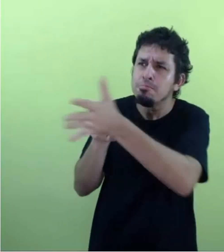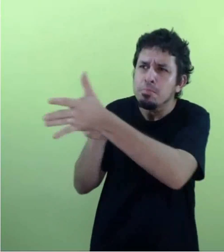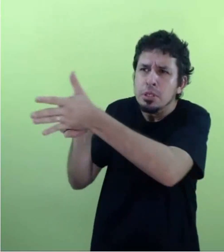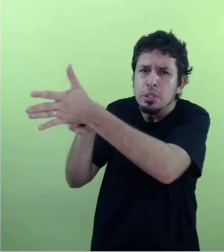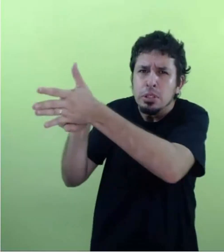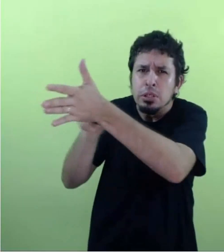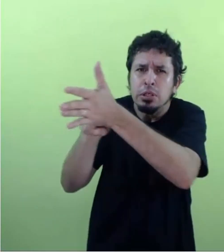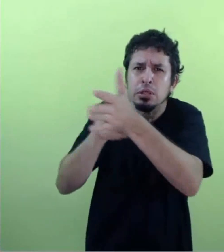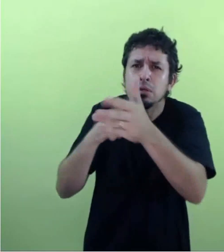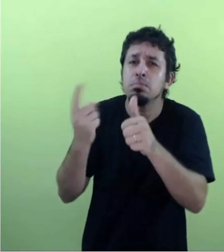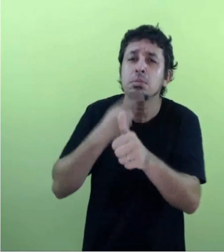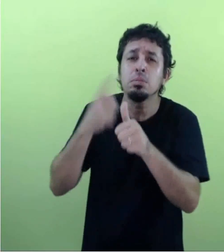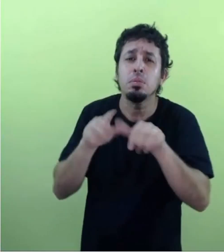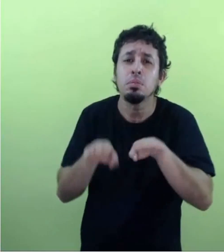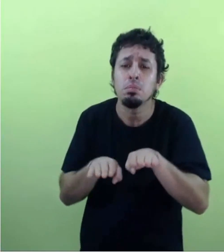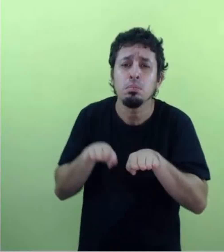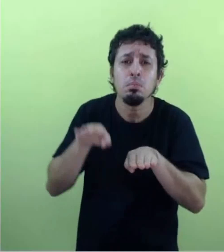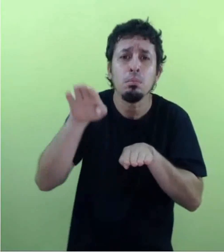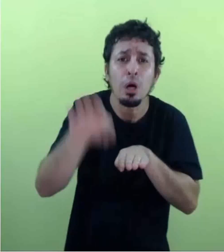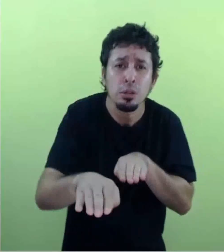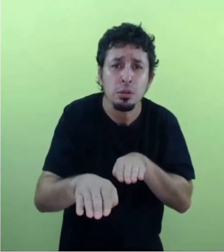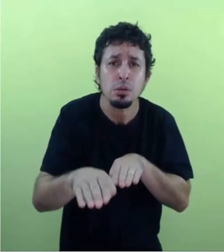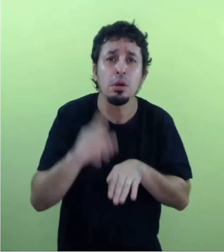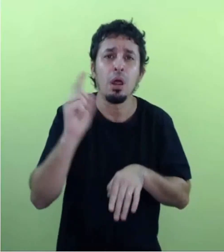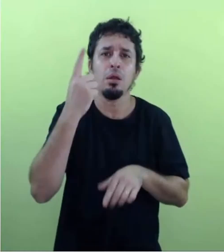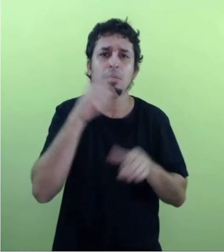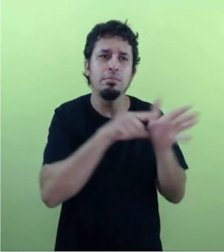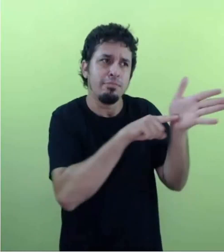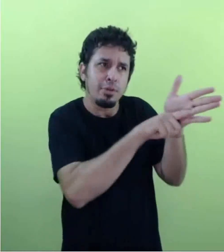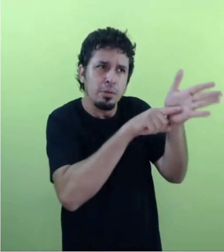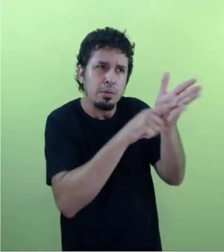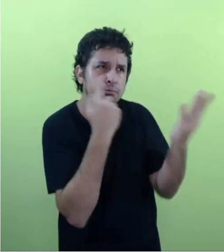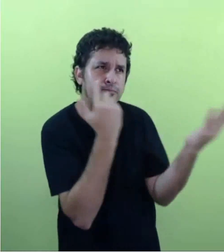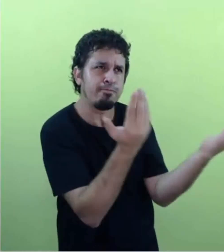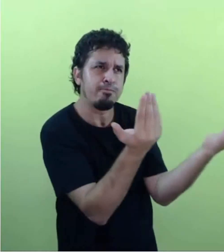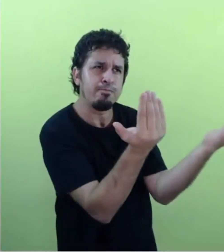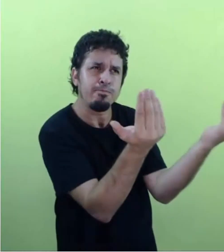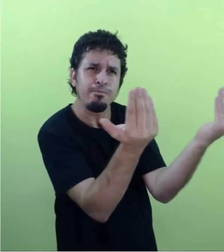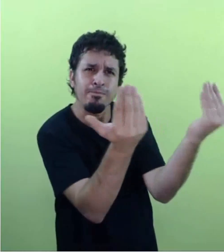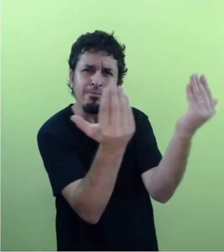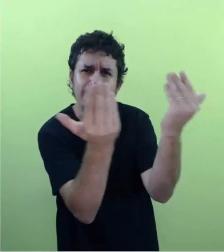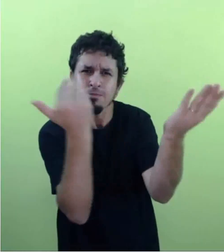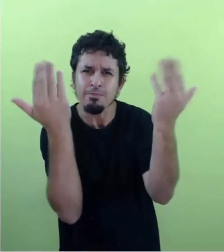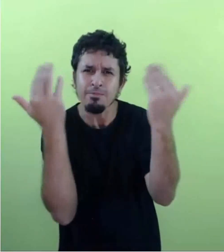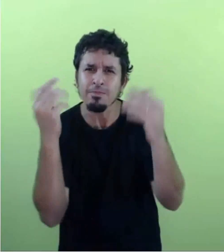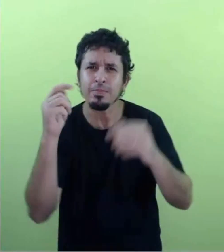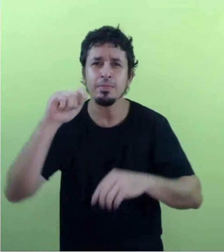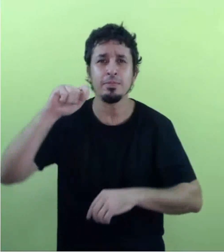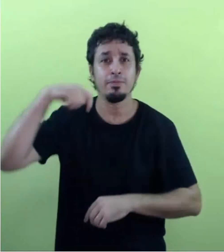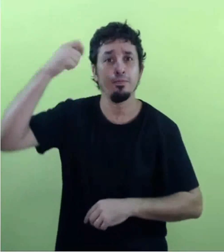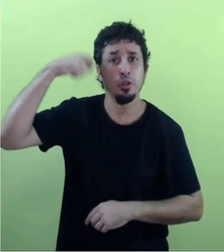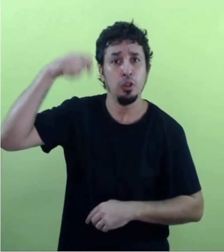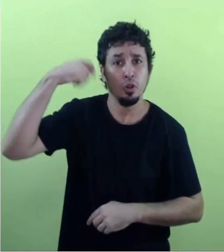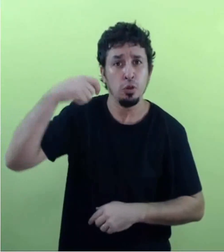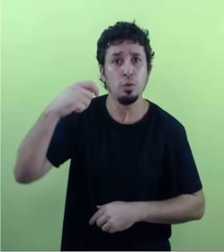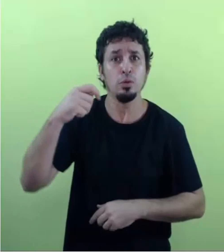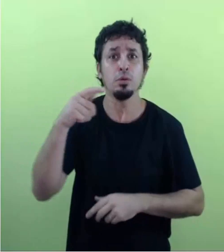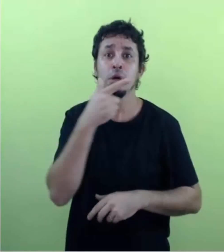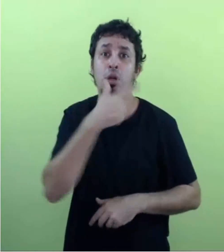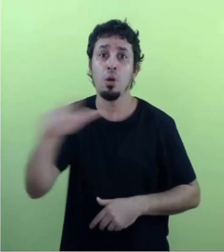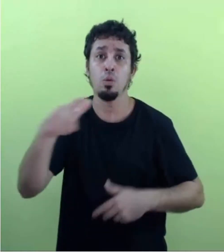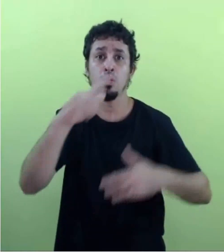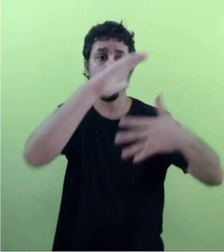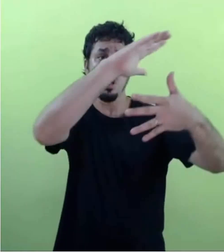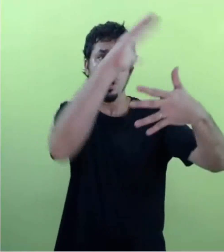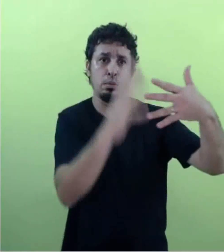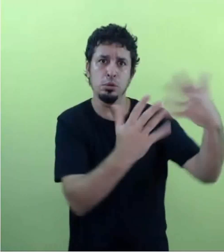presente investigação consistiu em revisão de literatura relativa à produção e análise de vídeos em língua de